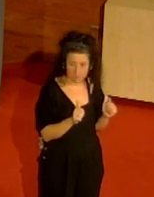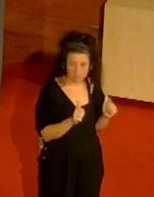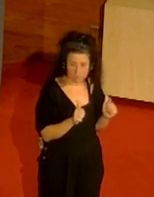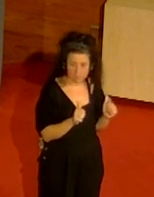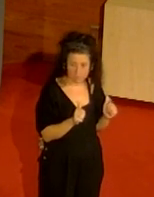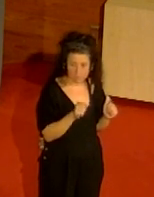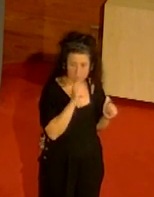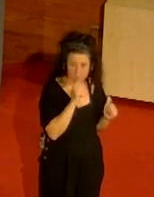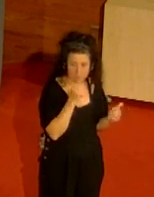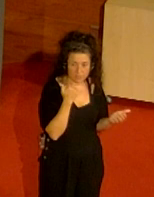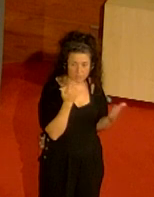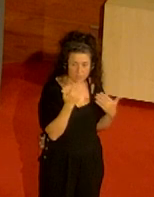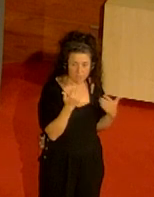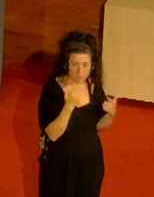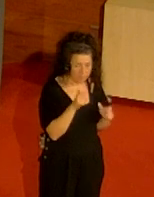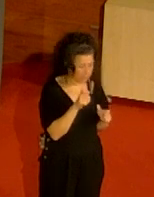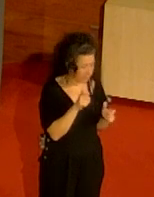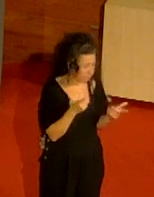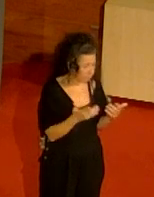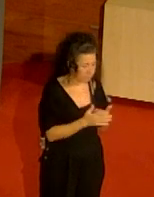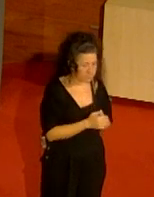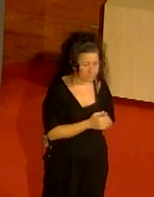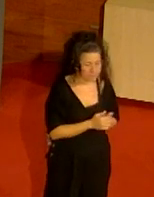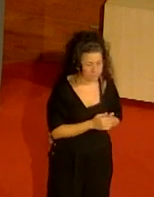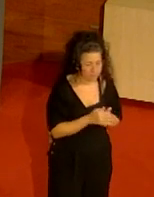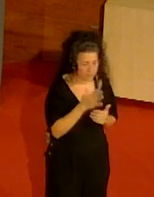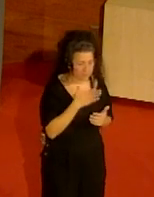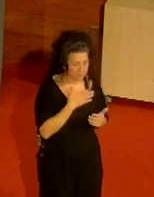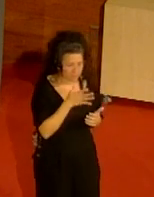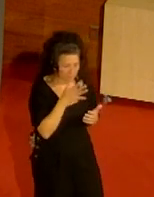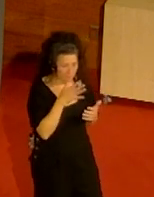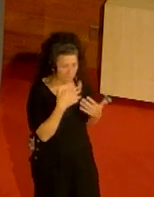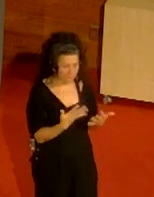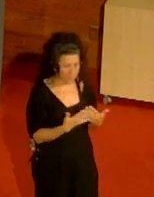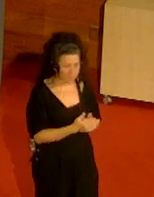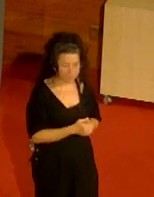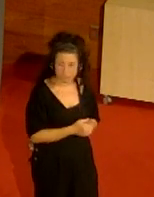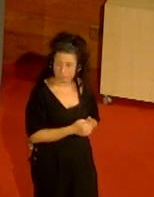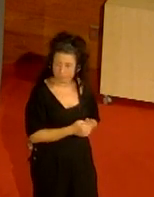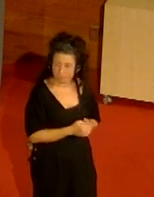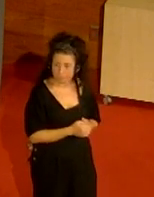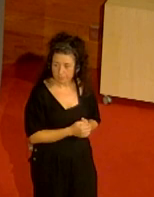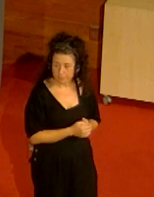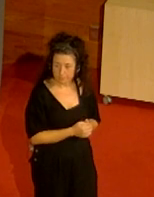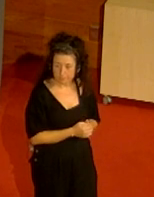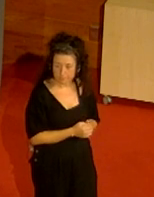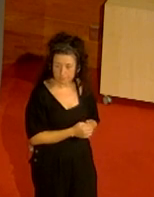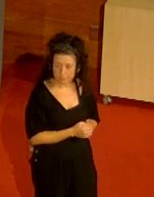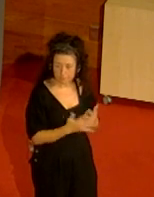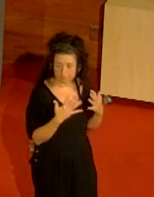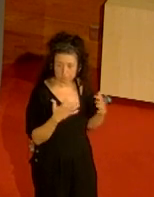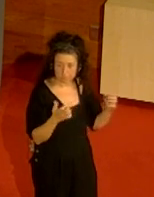personas. Entonces, a mí, en este momento, viendo aquí los que estamos, todos de Vitoria,